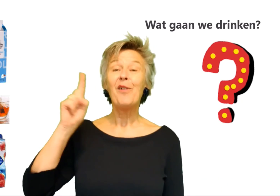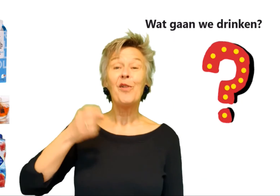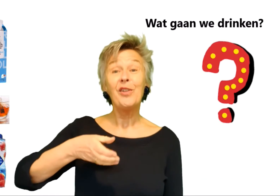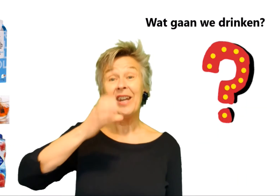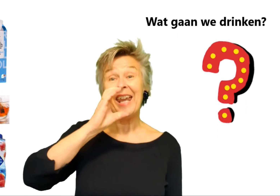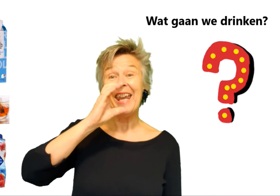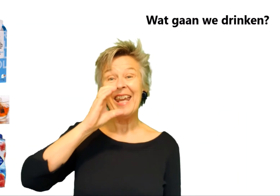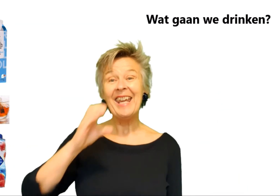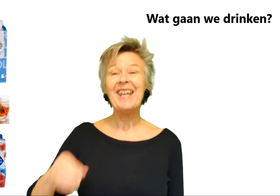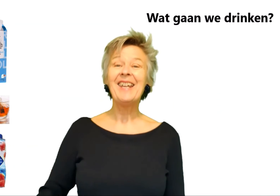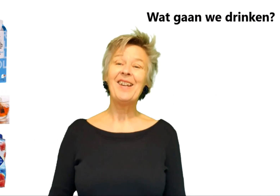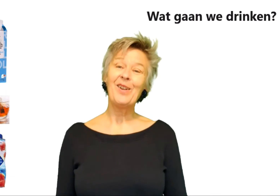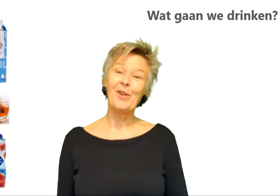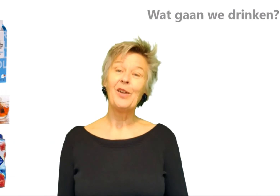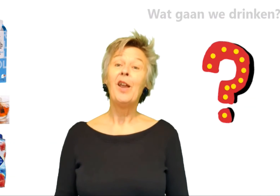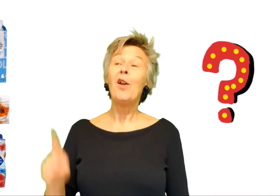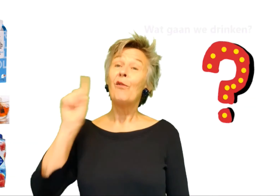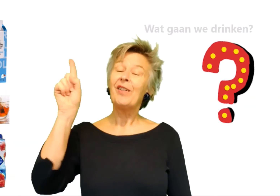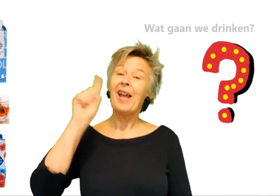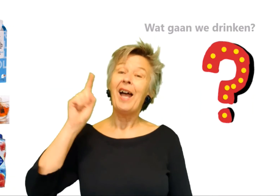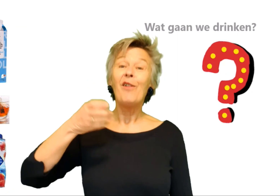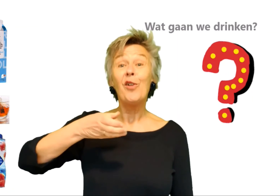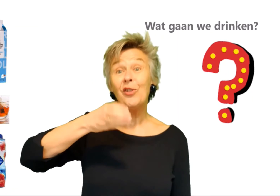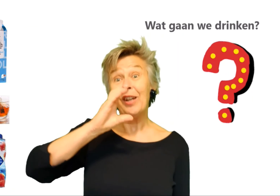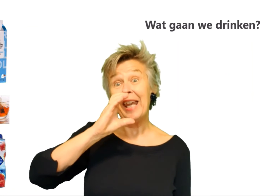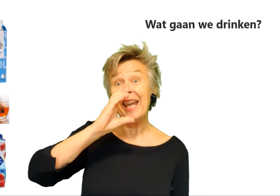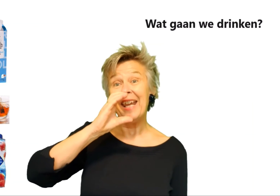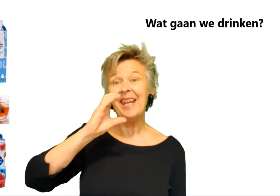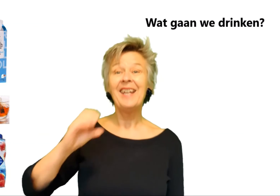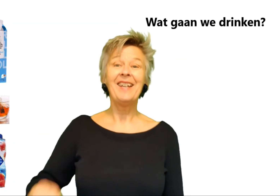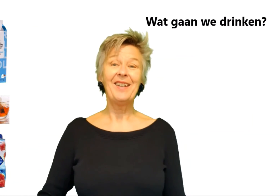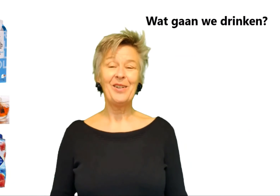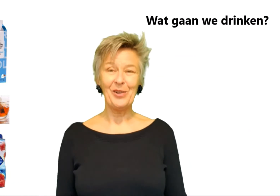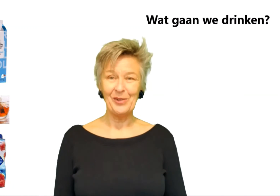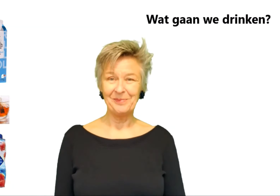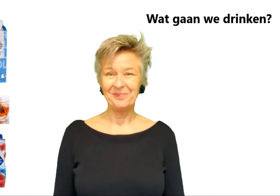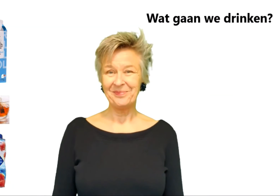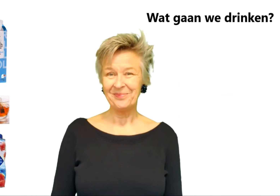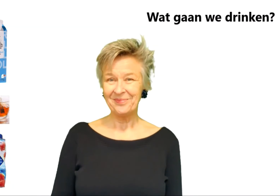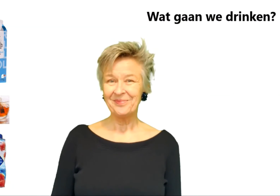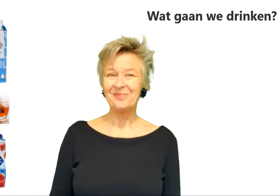we drinken? Wat gaan we drinken?